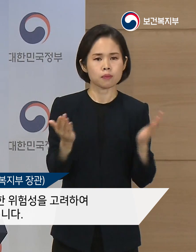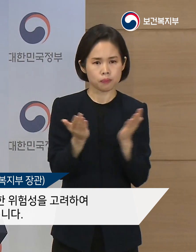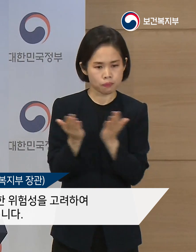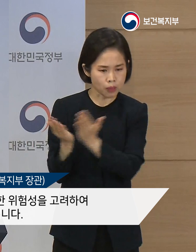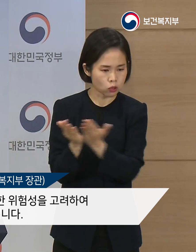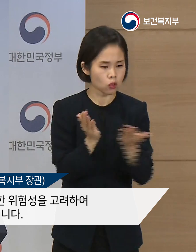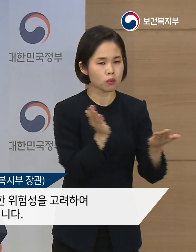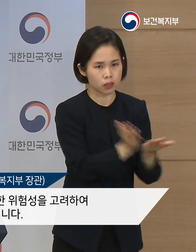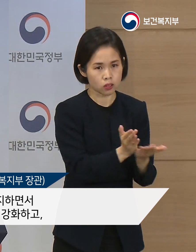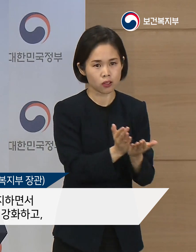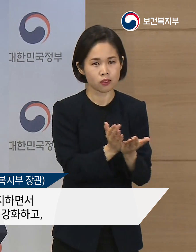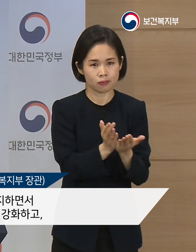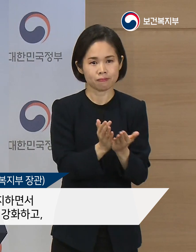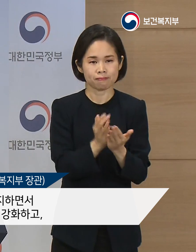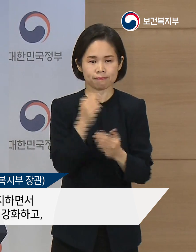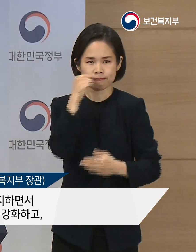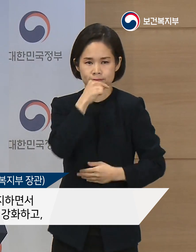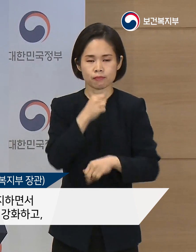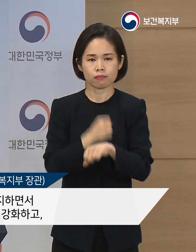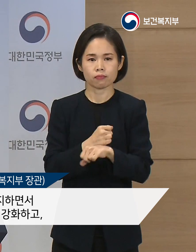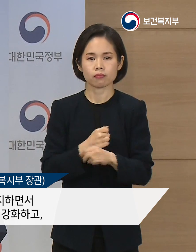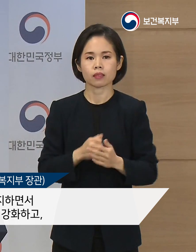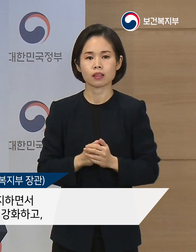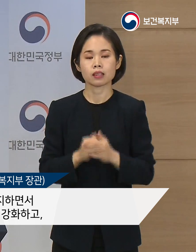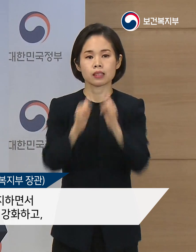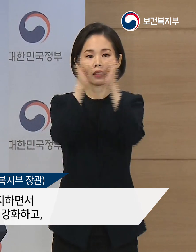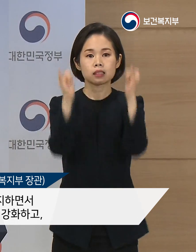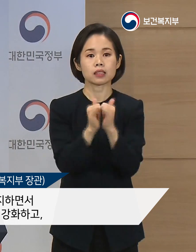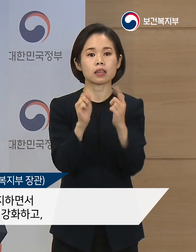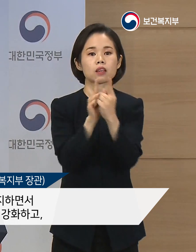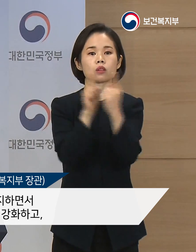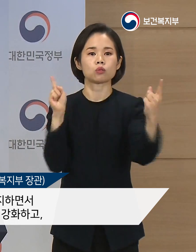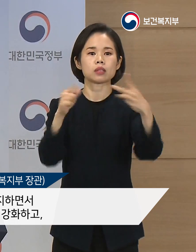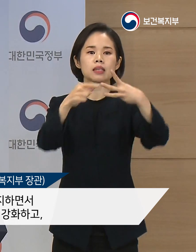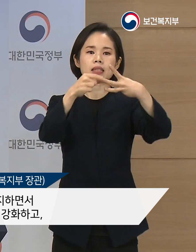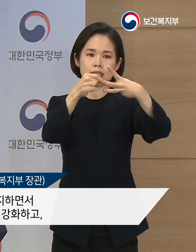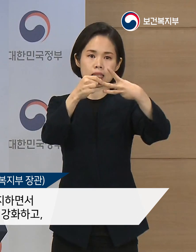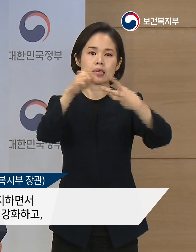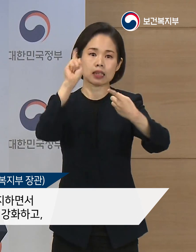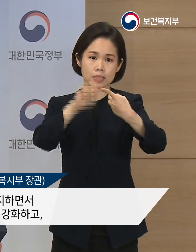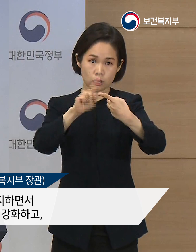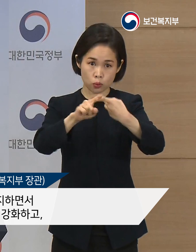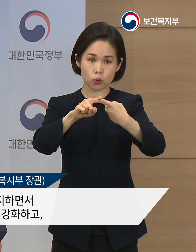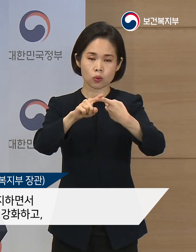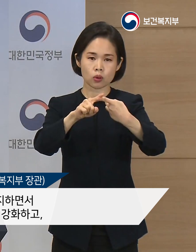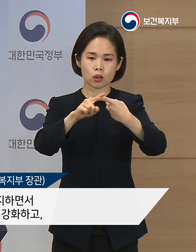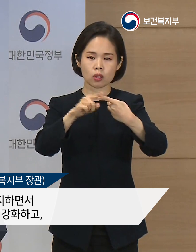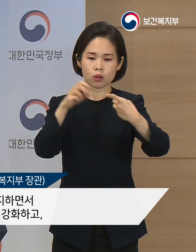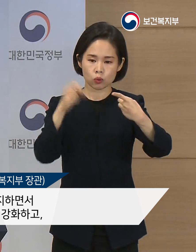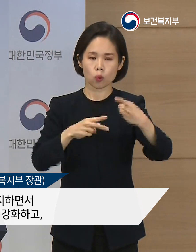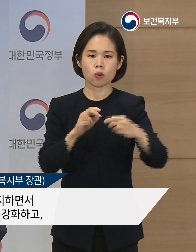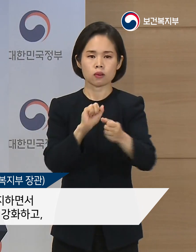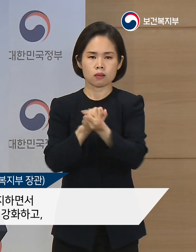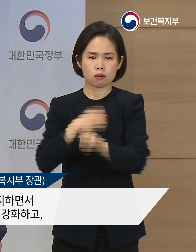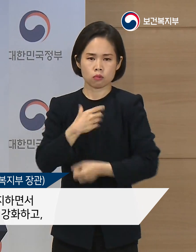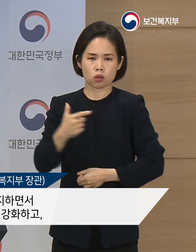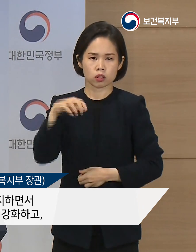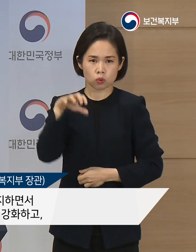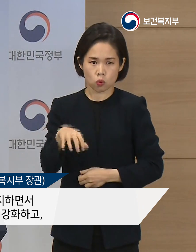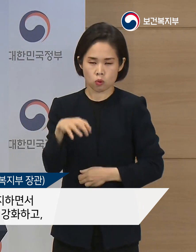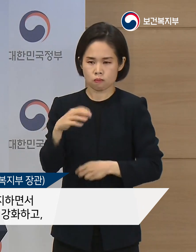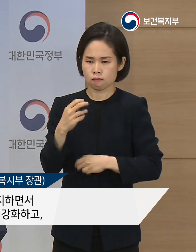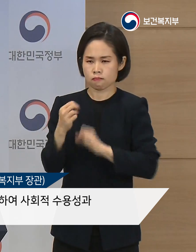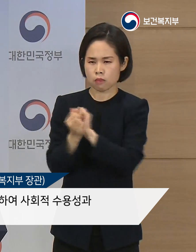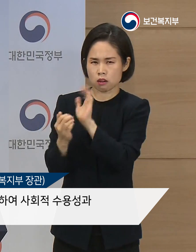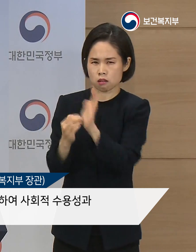계획입니다. 거리두기 2단계의 핵심적인 조치는 유지하면서 위험도가 높은 시설의 방역 조치는 더